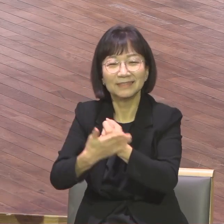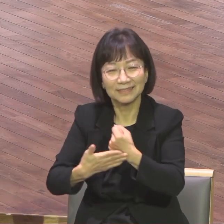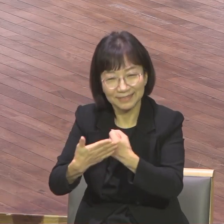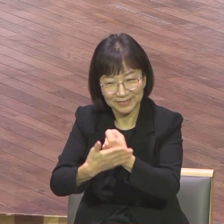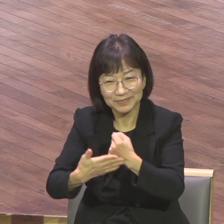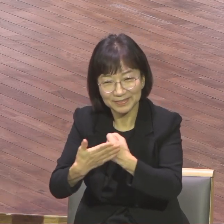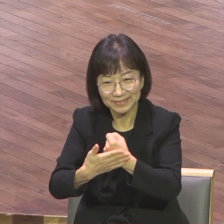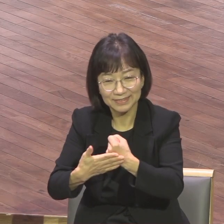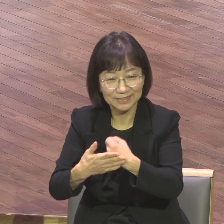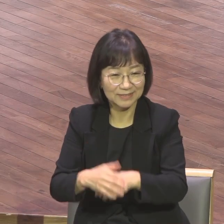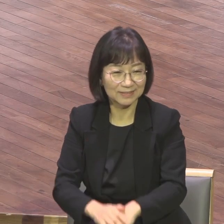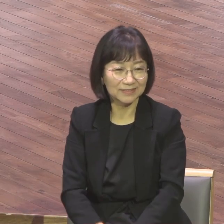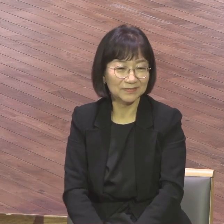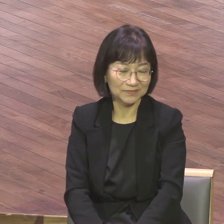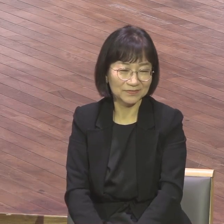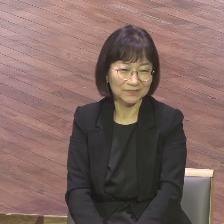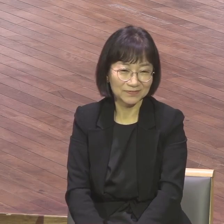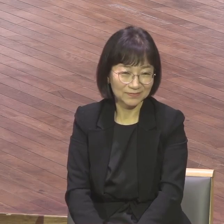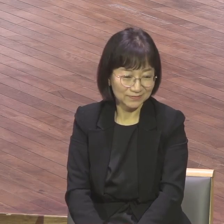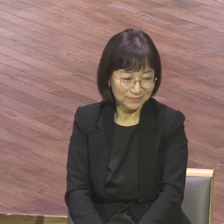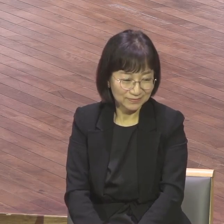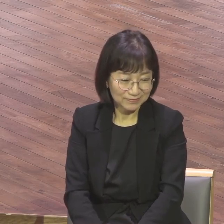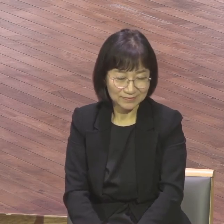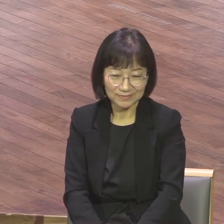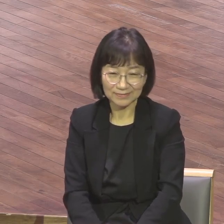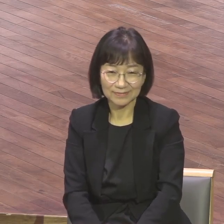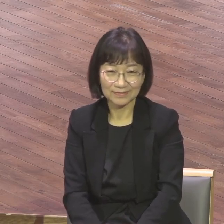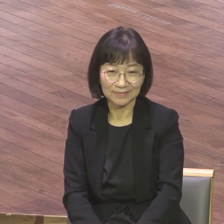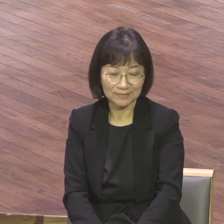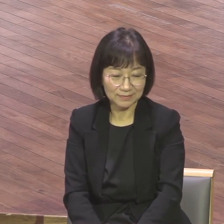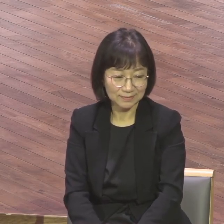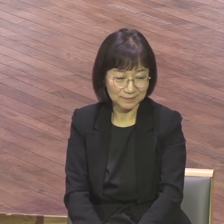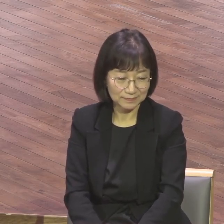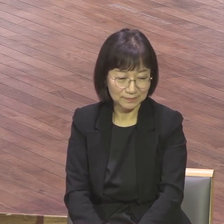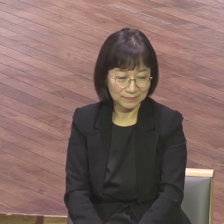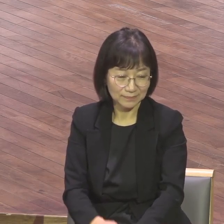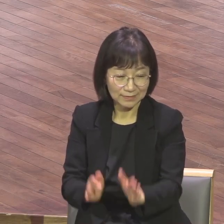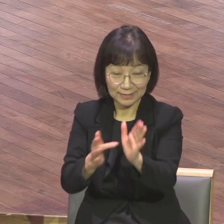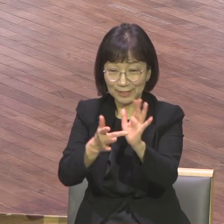예수 그리스도의 이 십자가의 이 사랑의 결과다.